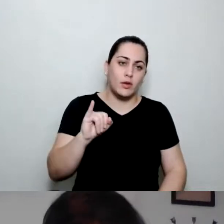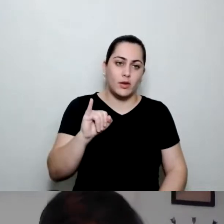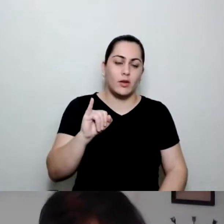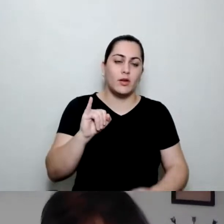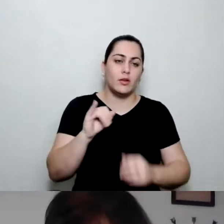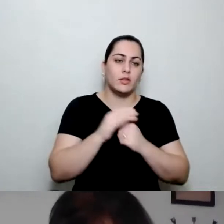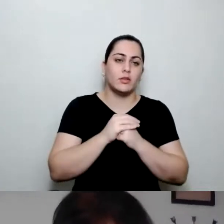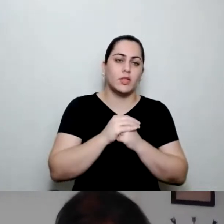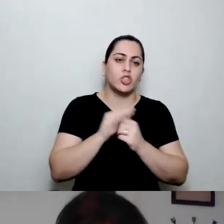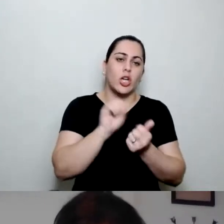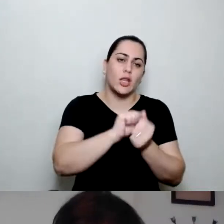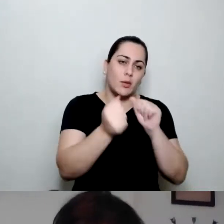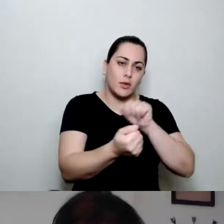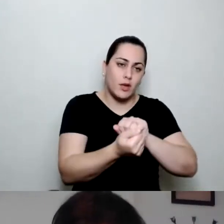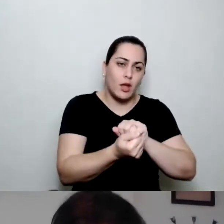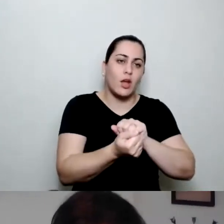que foi adaptado